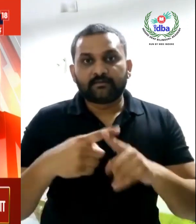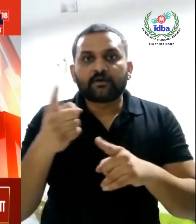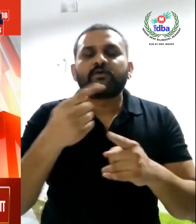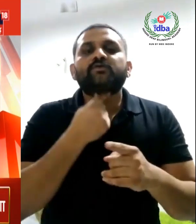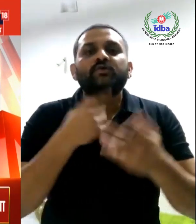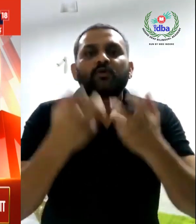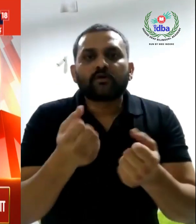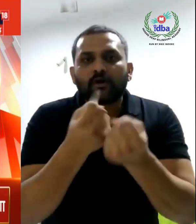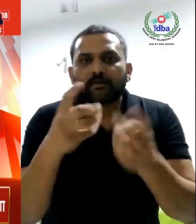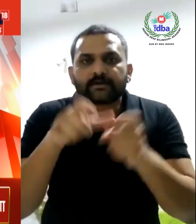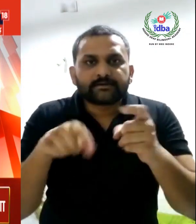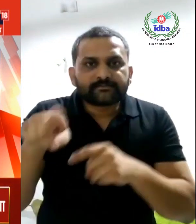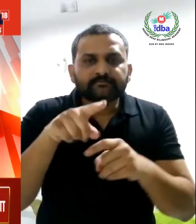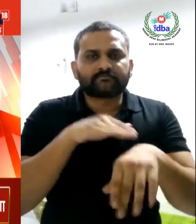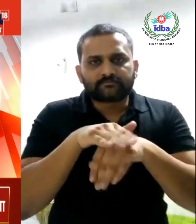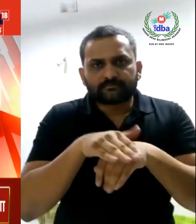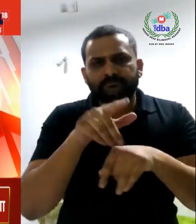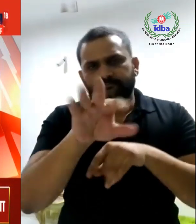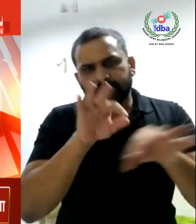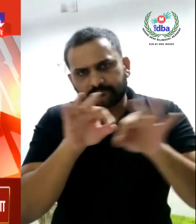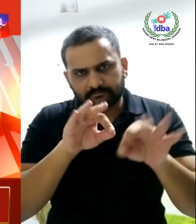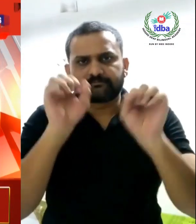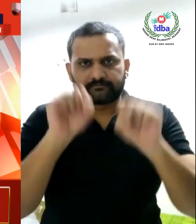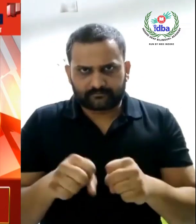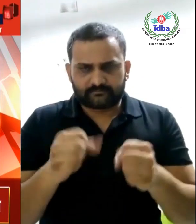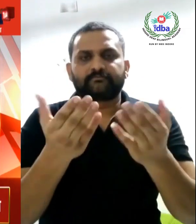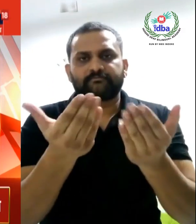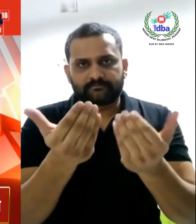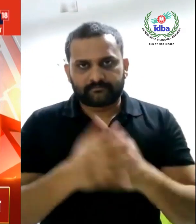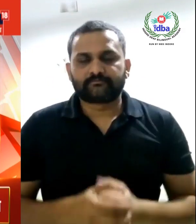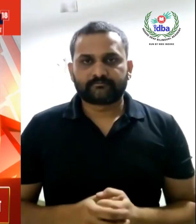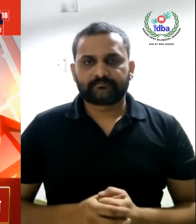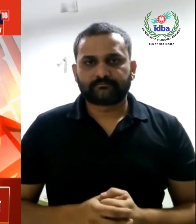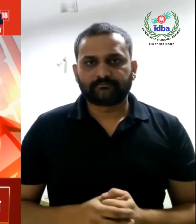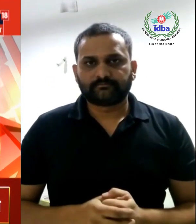के अनुसार श्रमिकों को नियोजित कर सकेंगे।